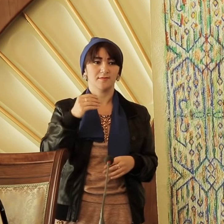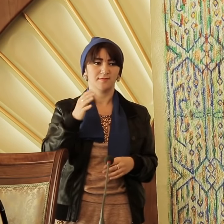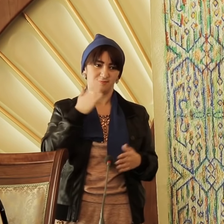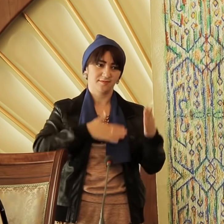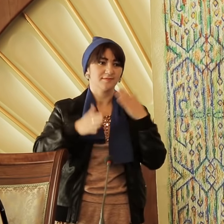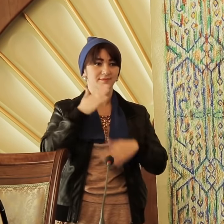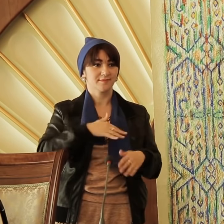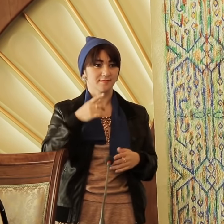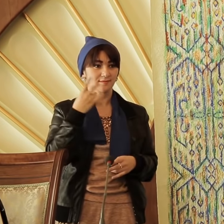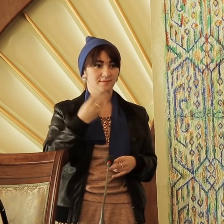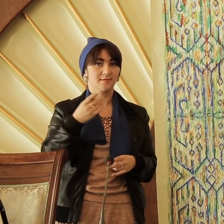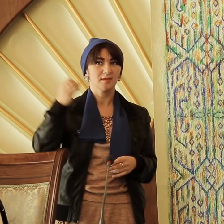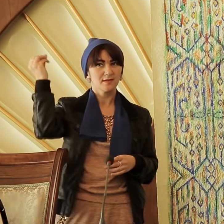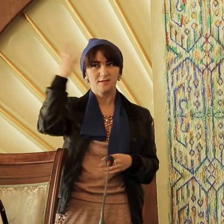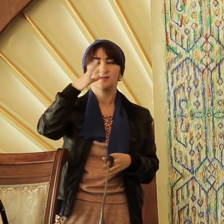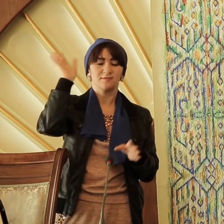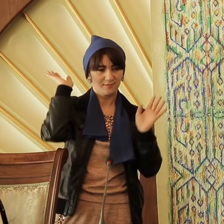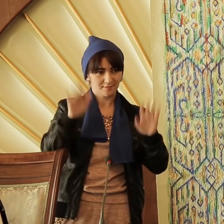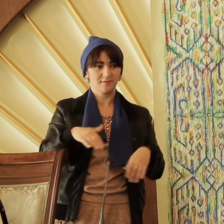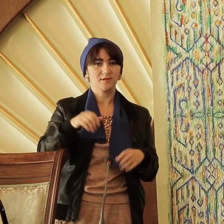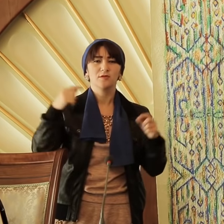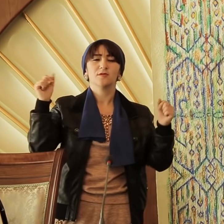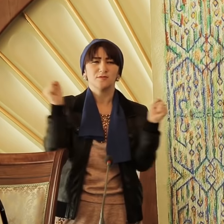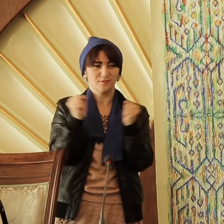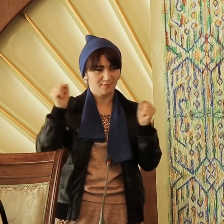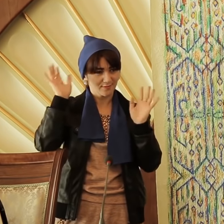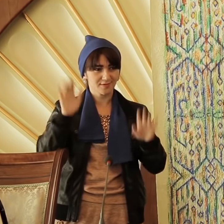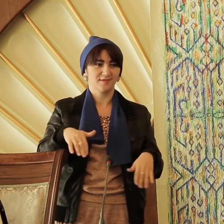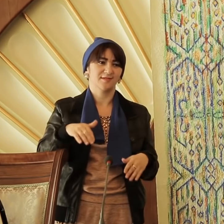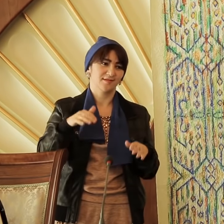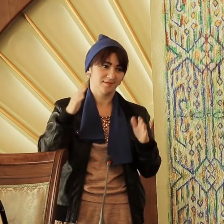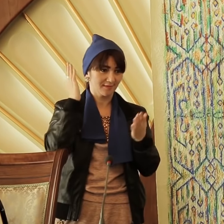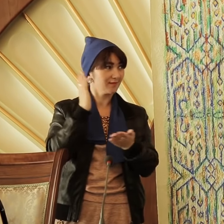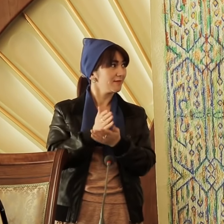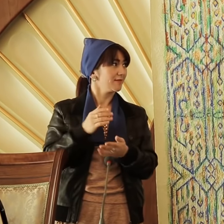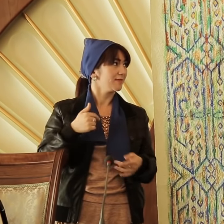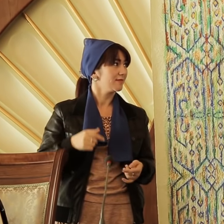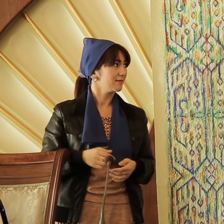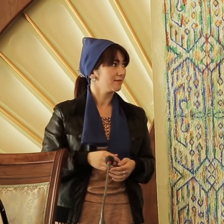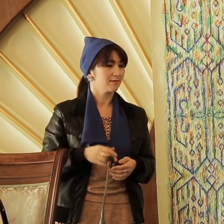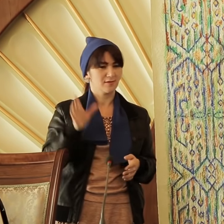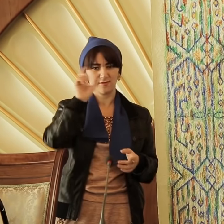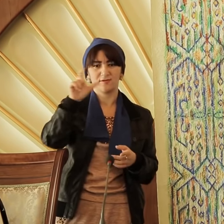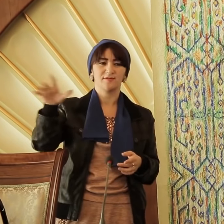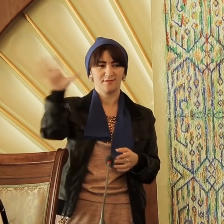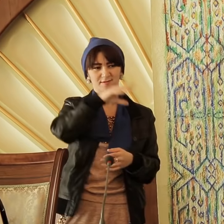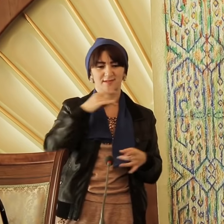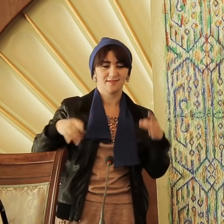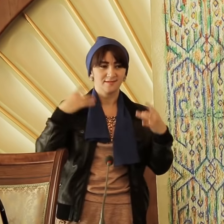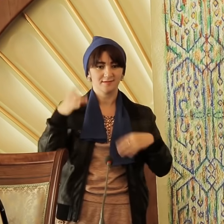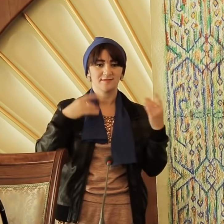mamnun. Saratonni issiqdan ham mamnun, qahratonni sovuqdan ham mamnun, odamlarni injiqligidan ham